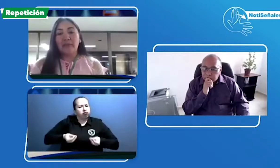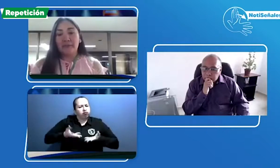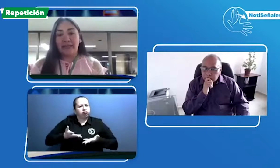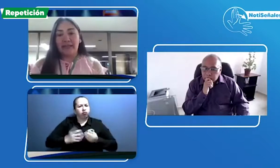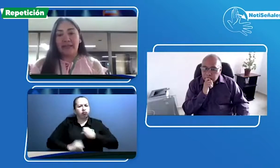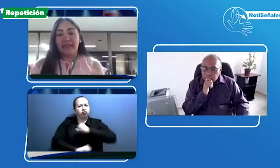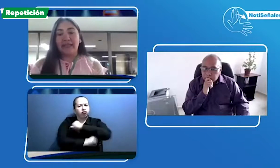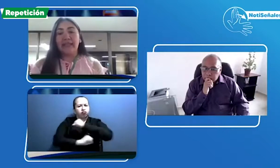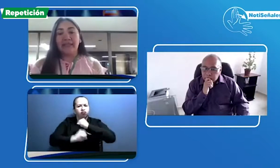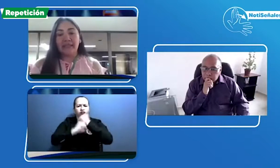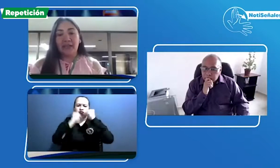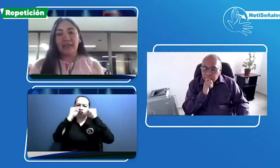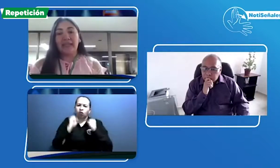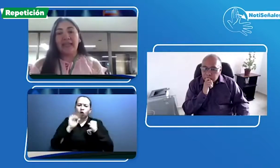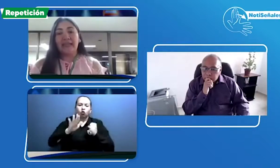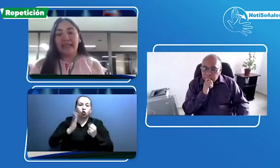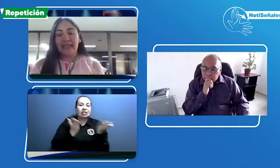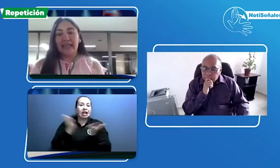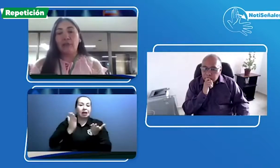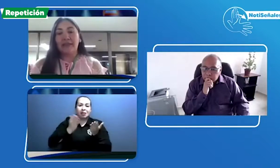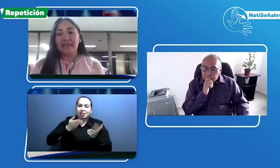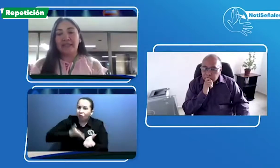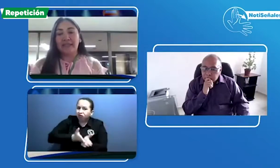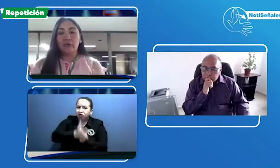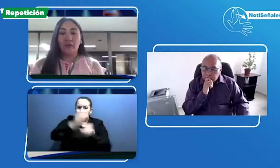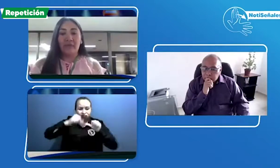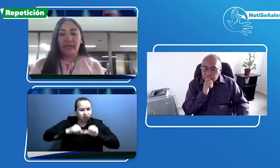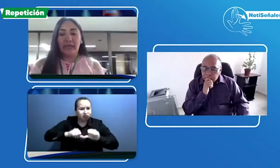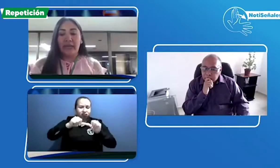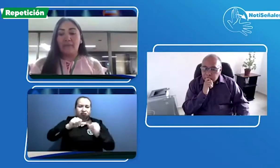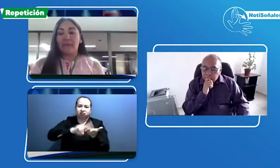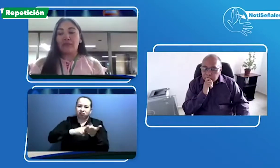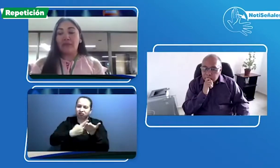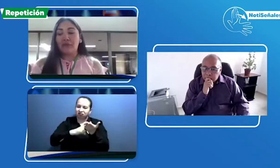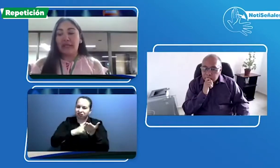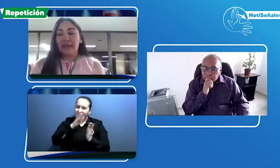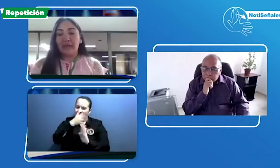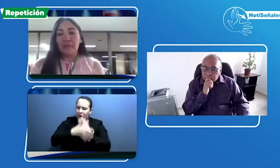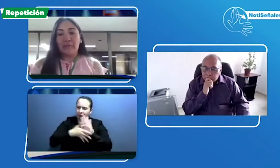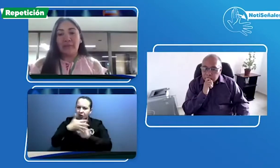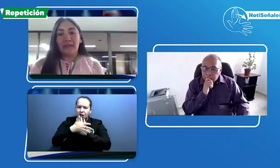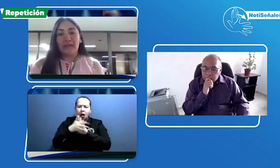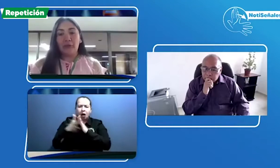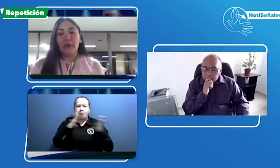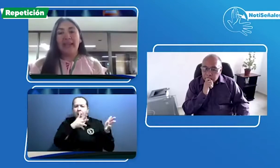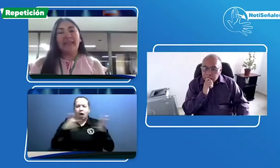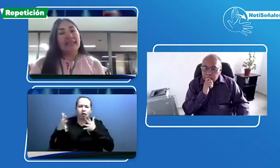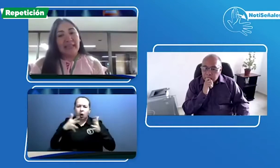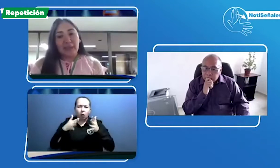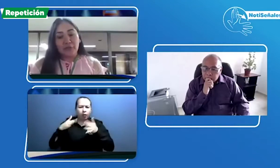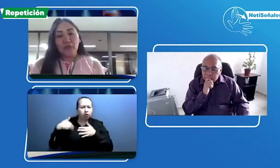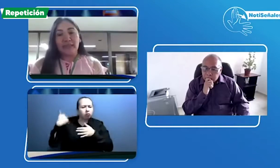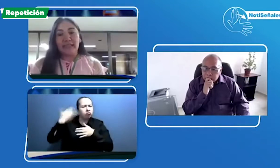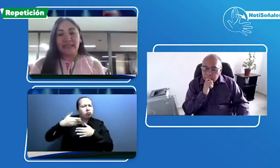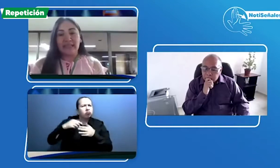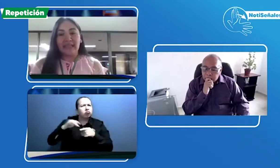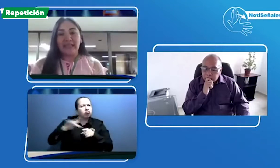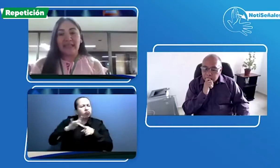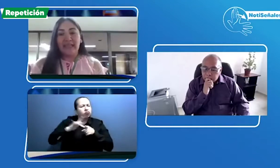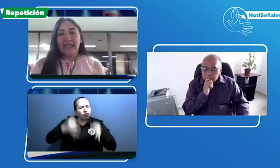servicio permanente de intérprete de lengua de señas colombiana. Más o menos se ha venido implementando desde el año